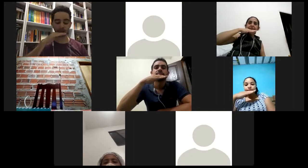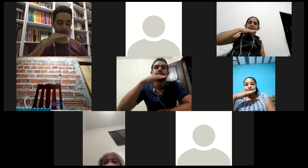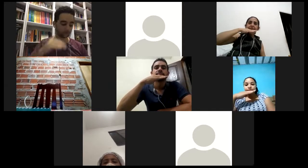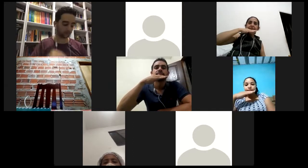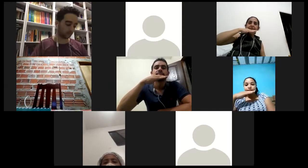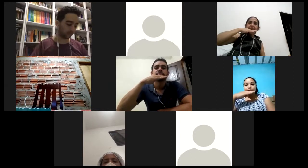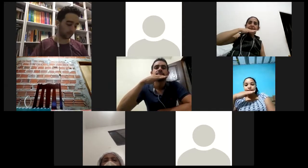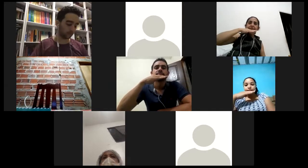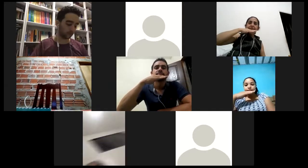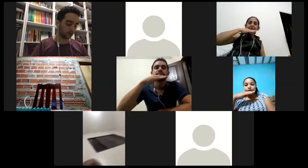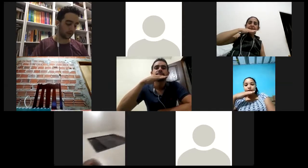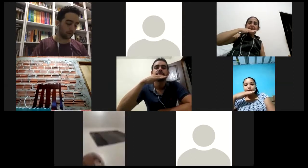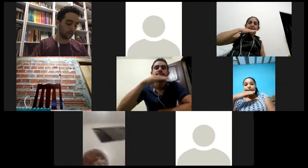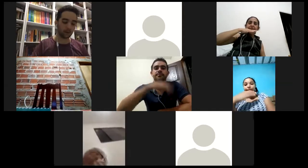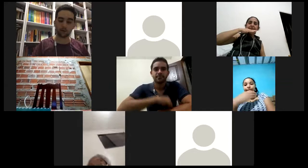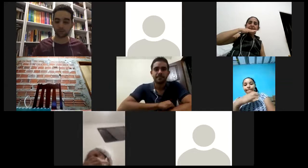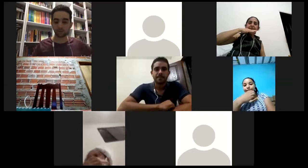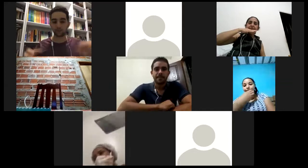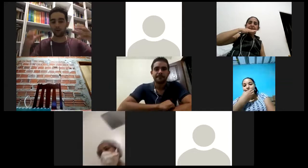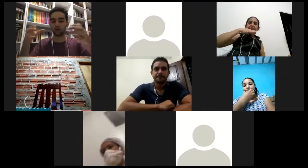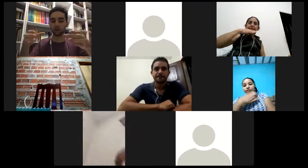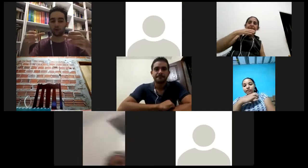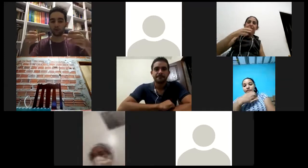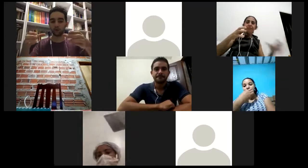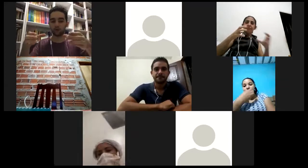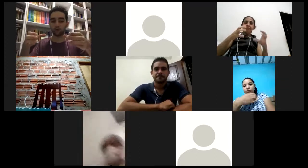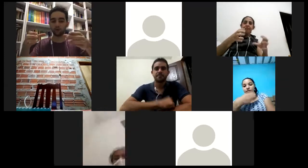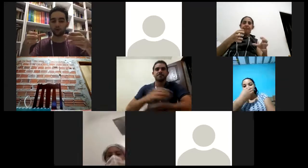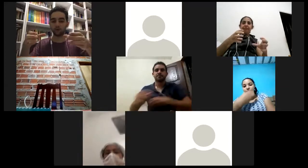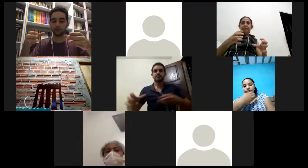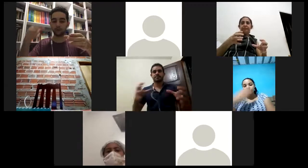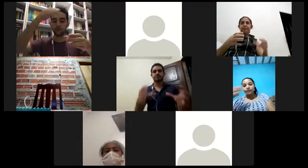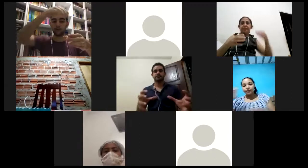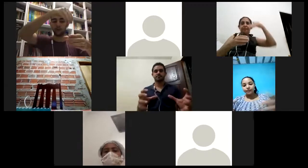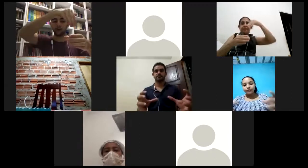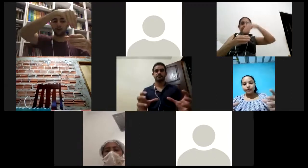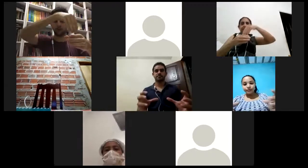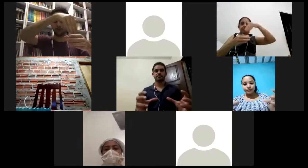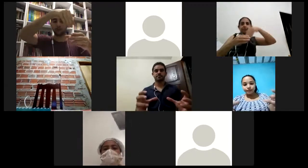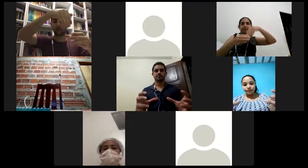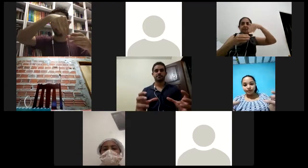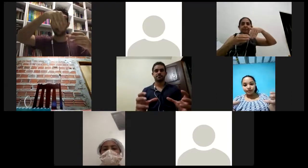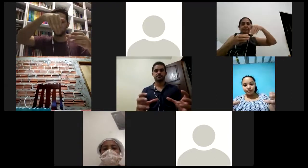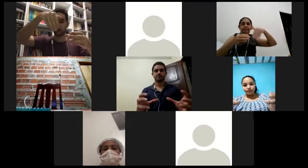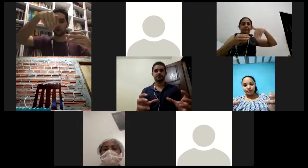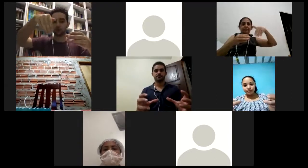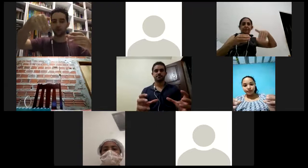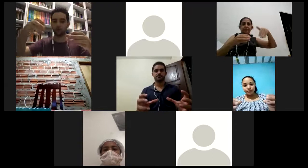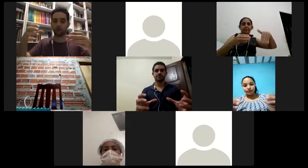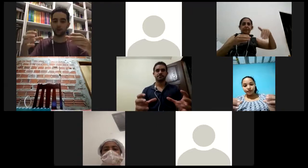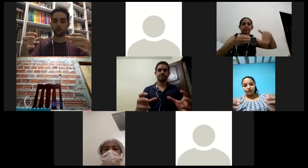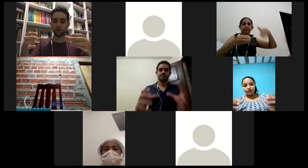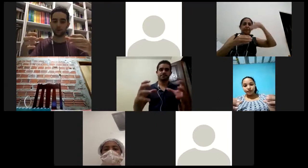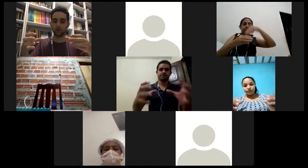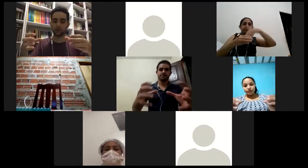Mamão. Eu seguro o mamão E eu faço como se estivesse cortando meu